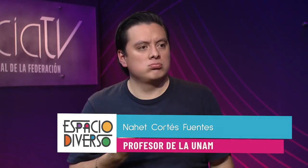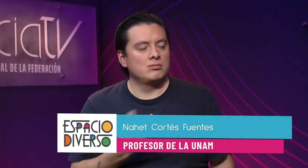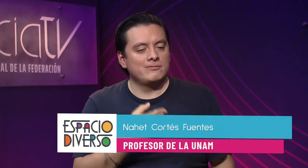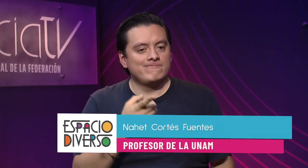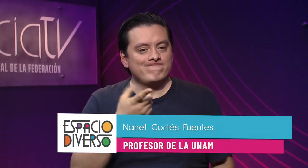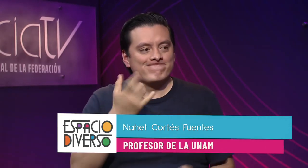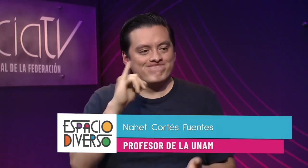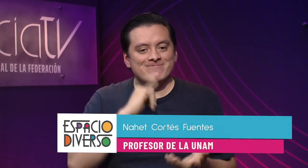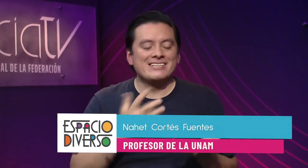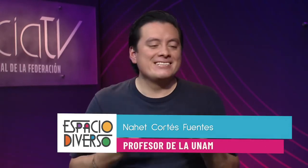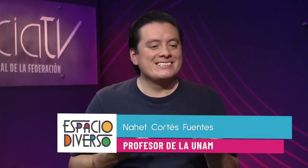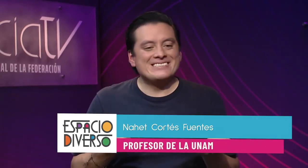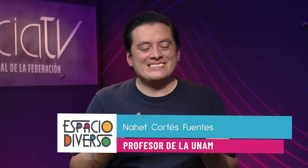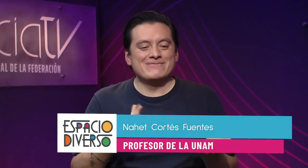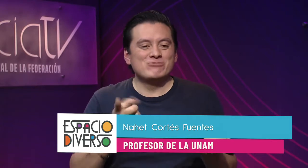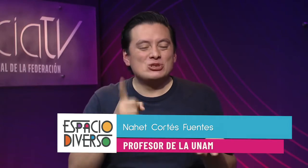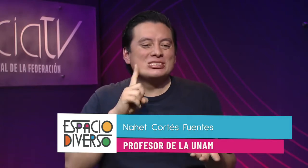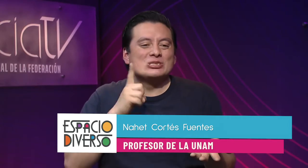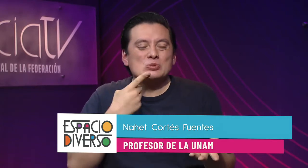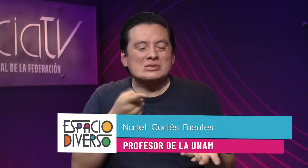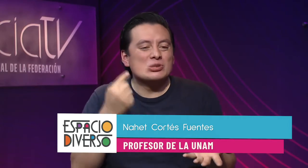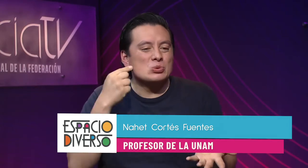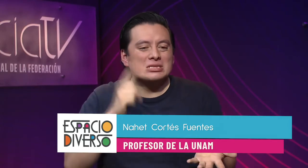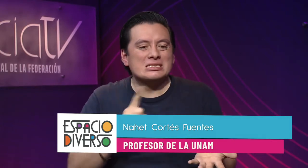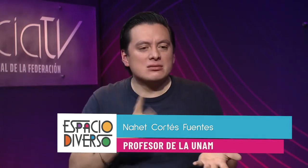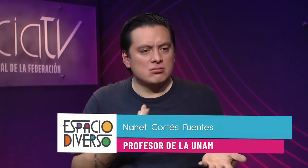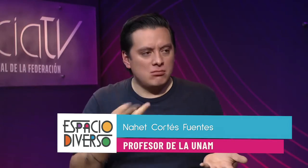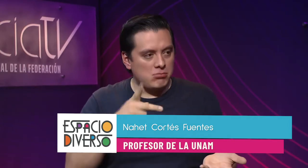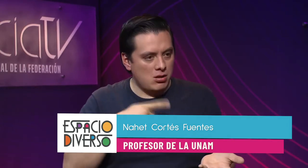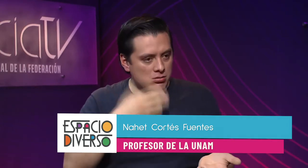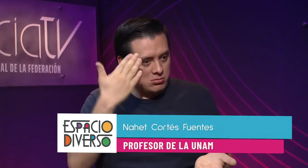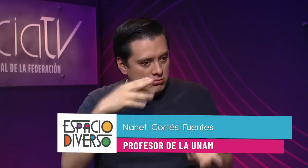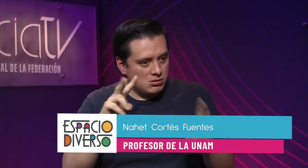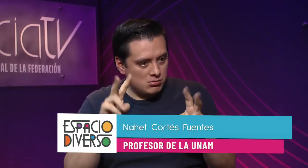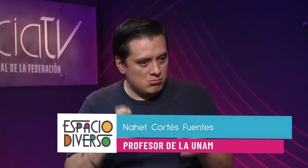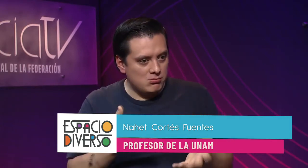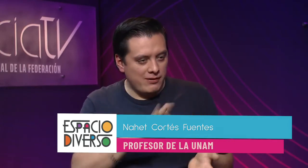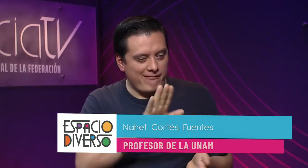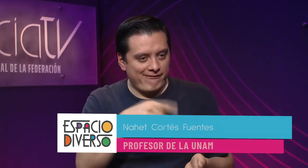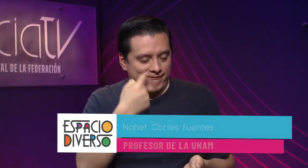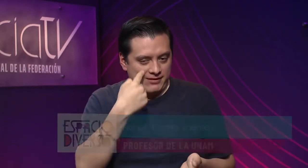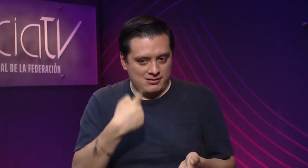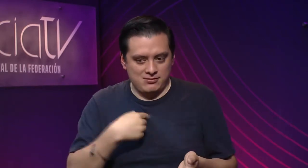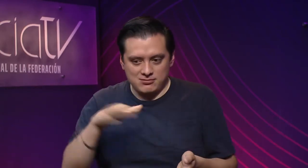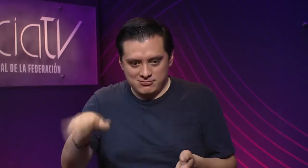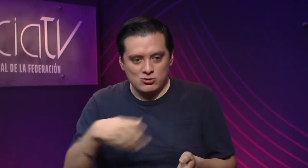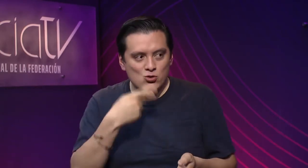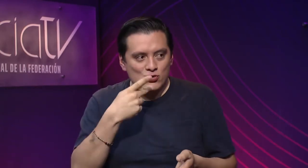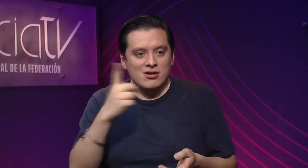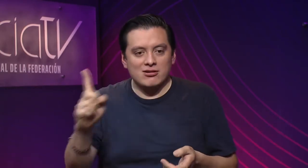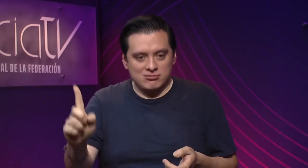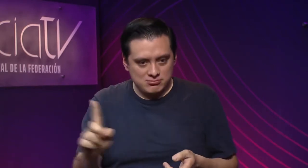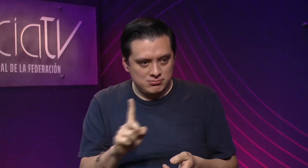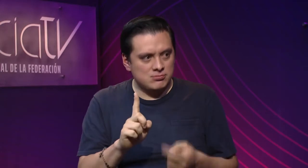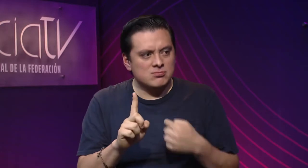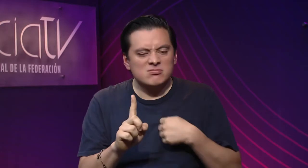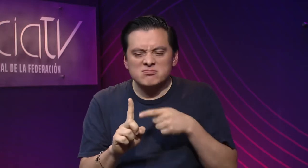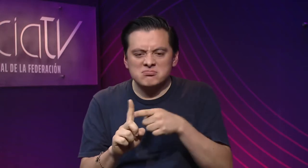le dije, oye, yo veo que hay oyentes que sí han ascendido y yo no he podido ascender y sigo ganando lo mismo. Y el oyente me dijo, no, es que no vas a poder